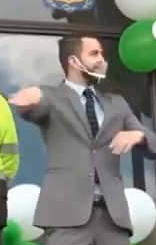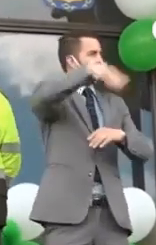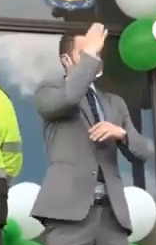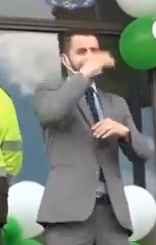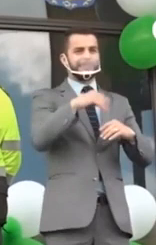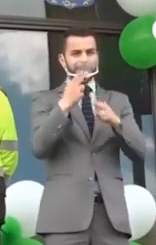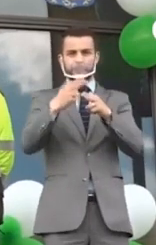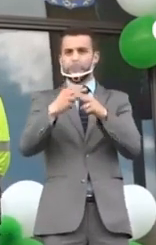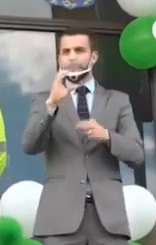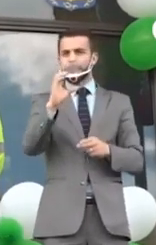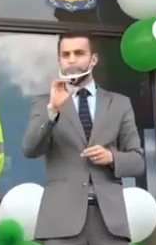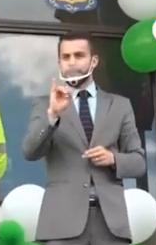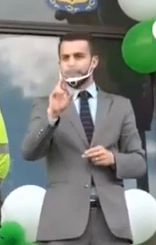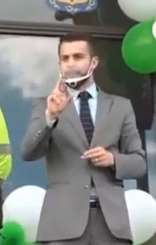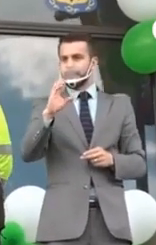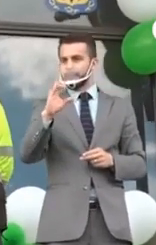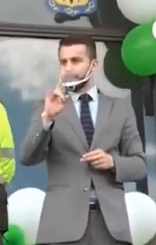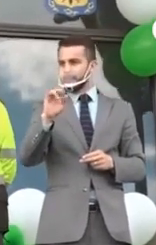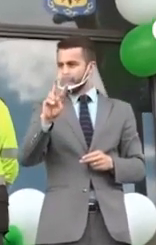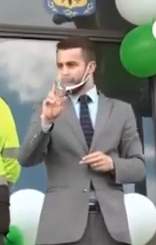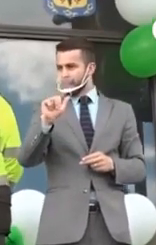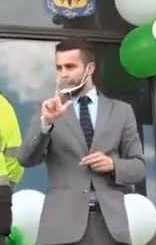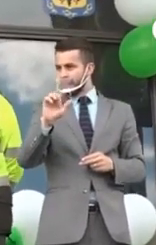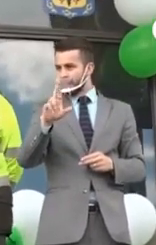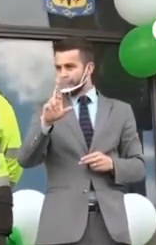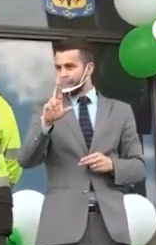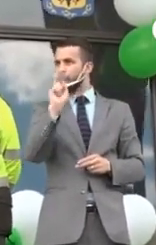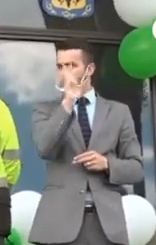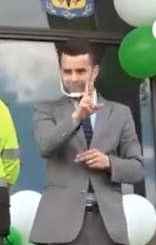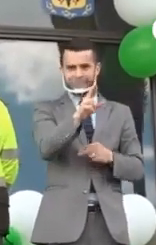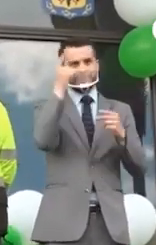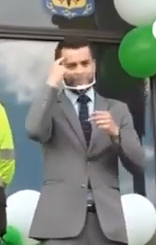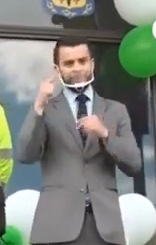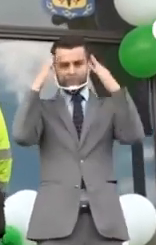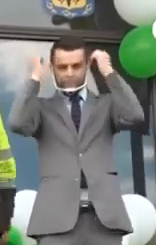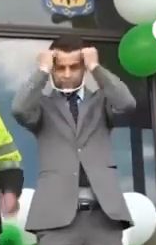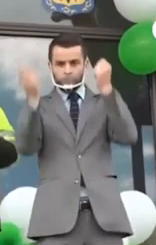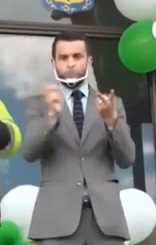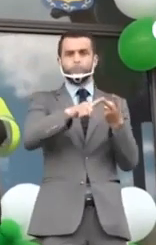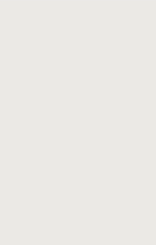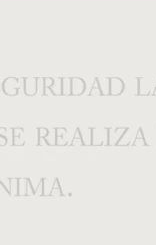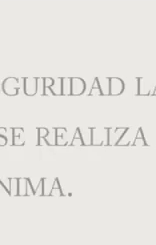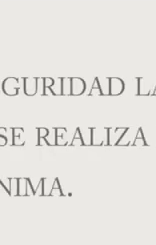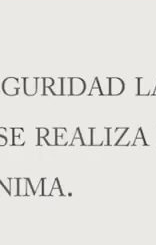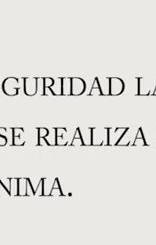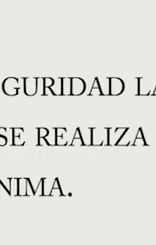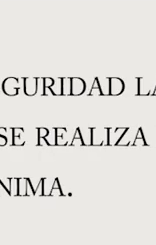población de los barrios aledaños alqhai el cual debe llamar la atención de todos los habitantes de la ciudad